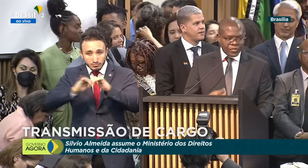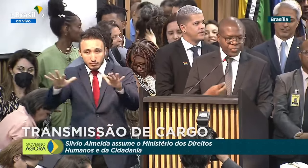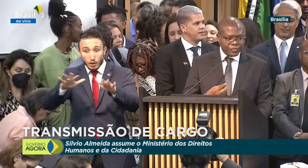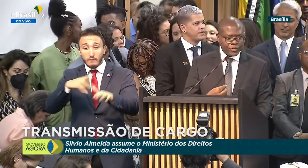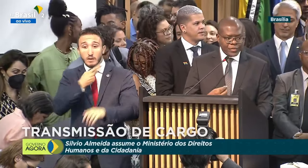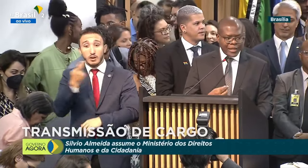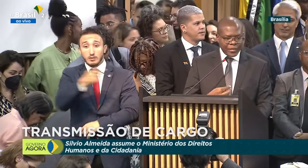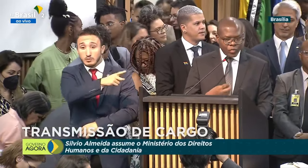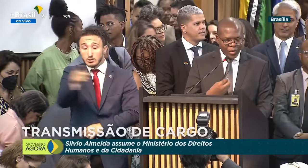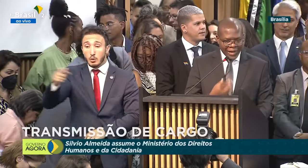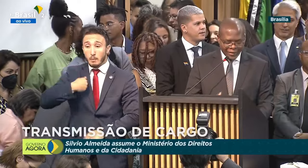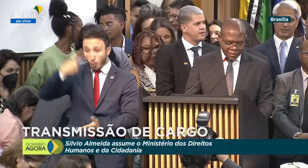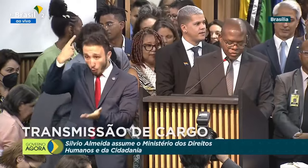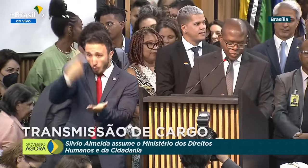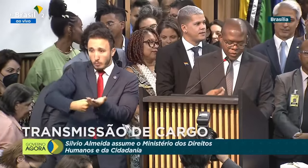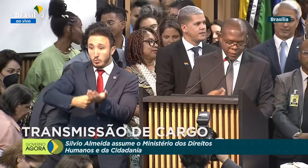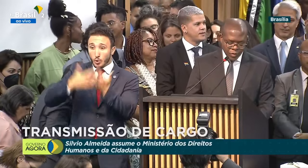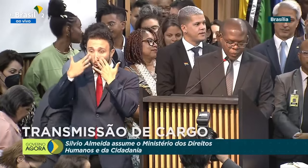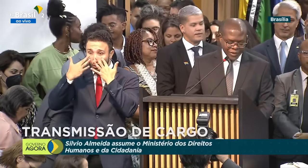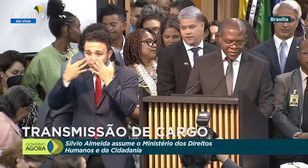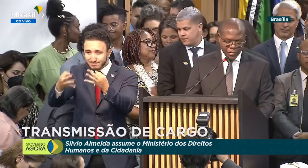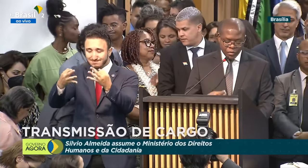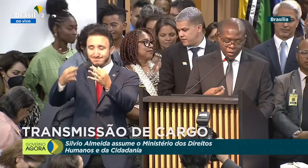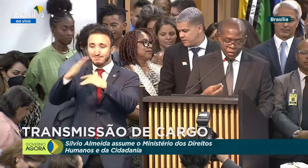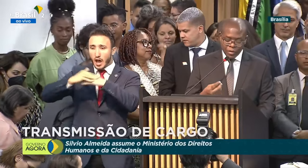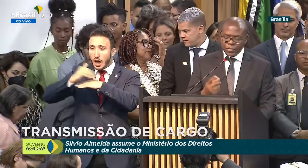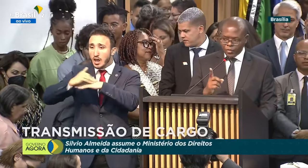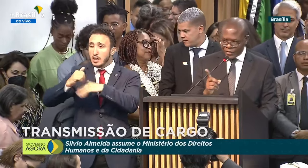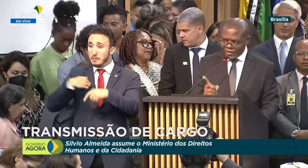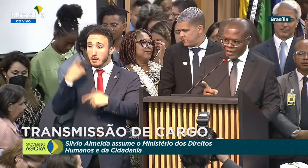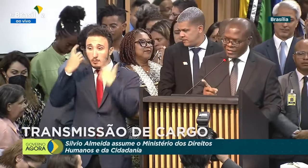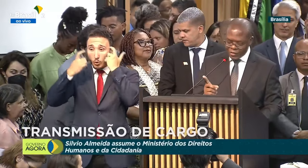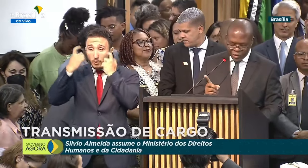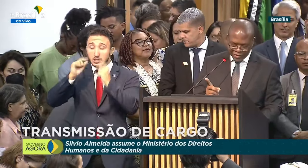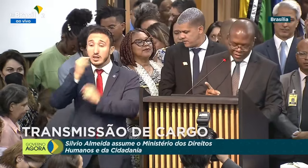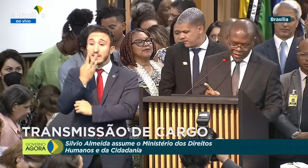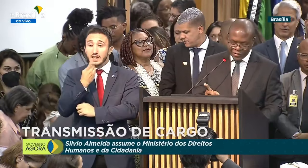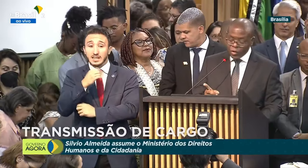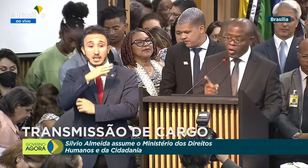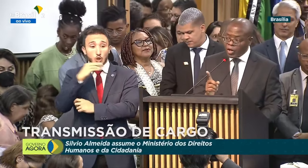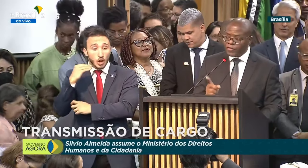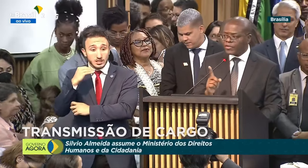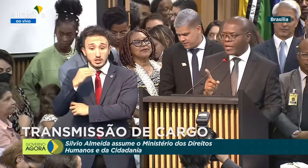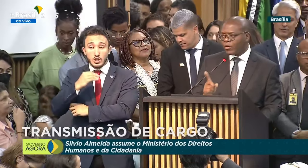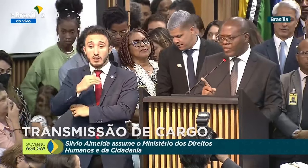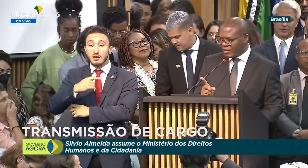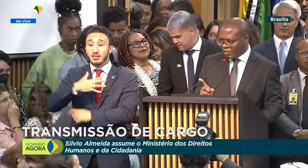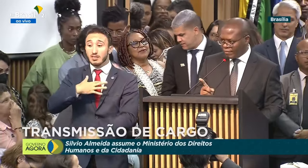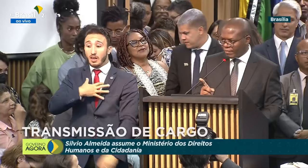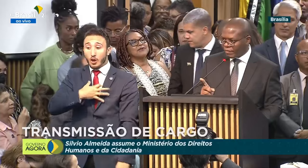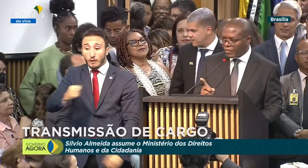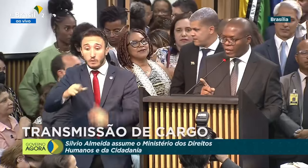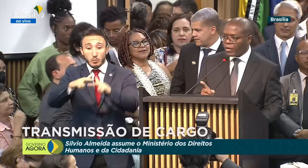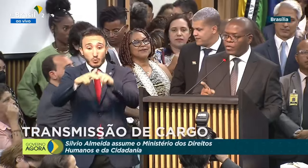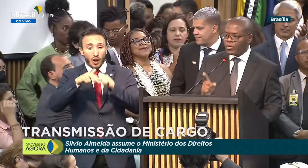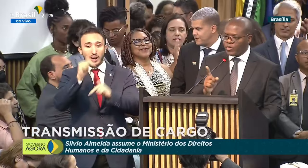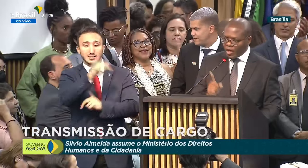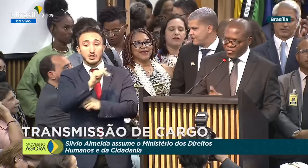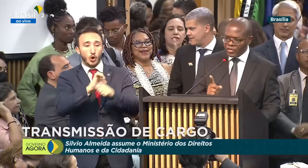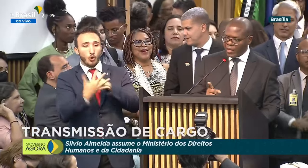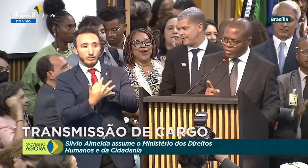que meu compromisso né o olhar atencioso minha preocupação com as crianças e adolescentes órfãos da covid